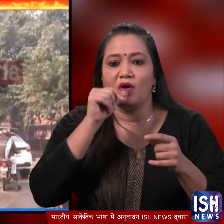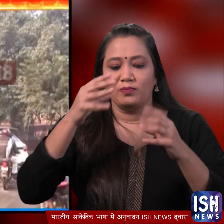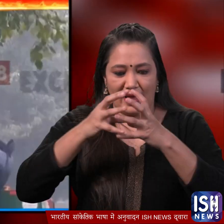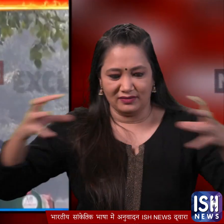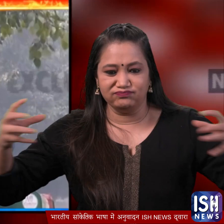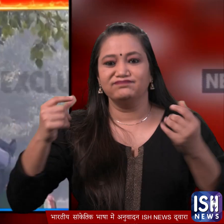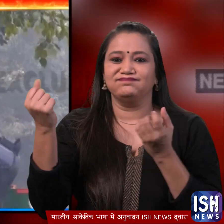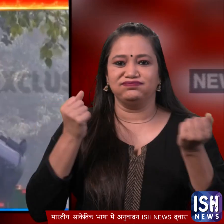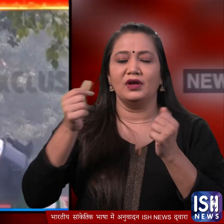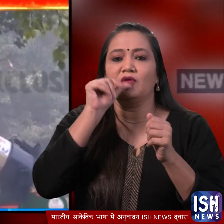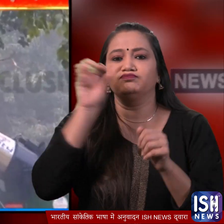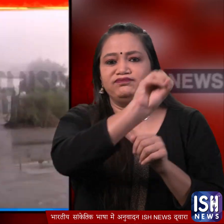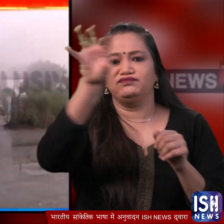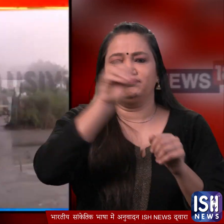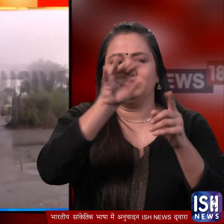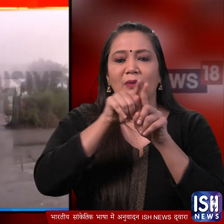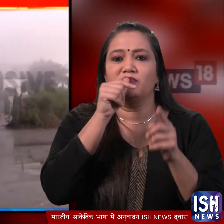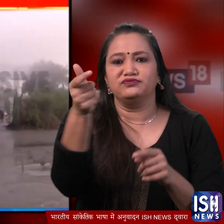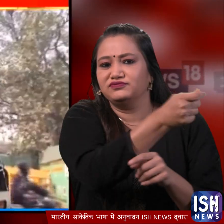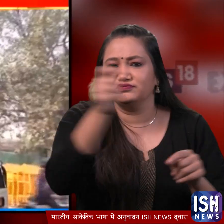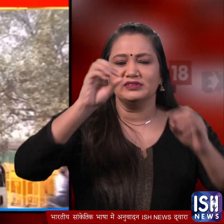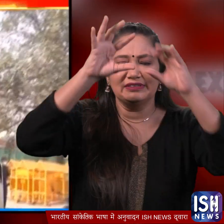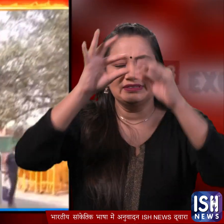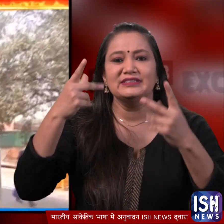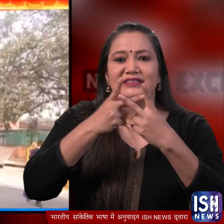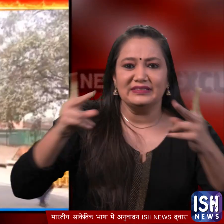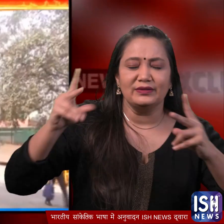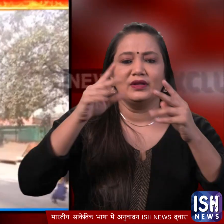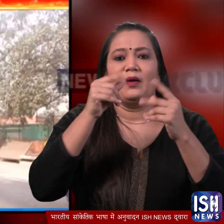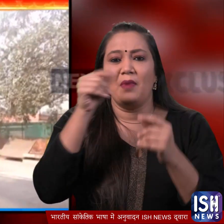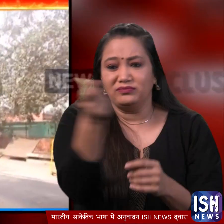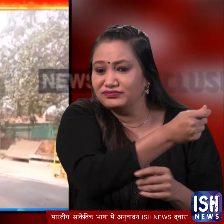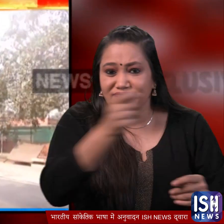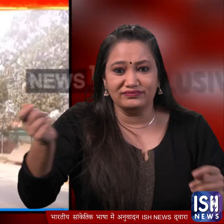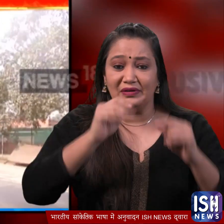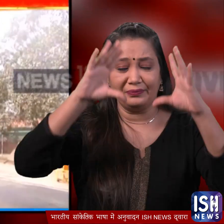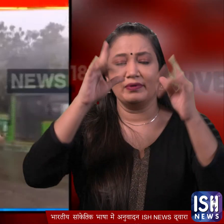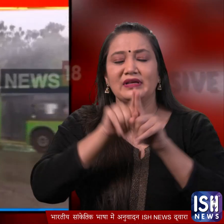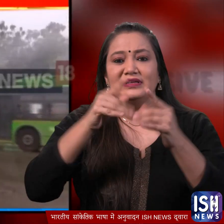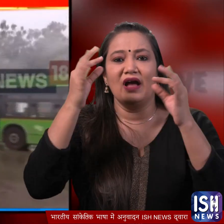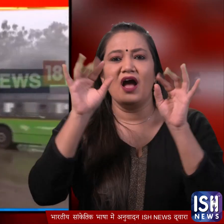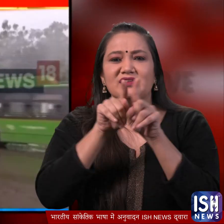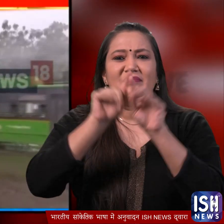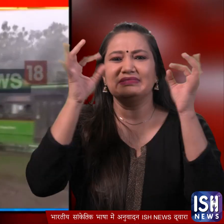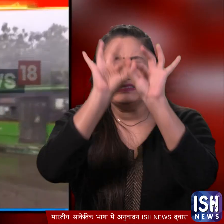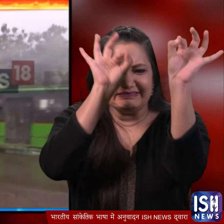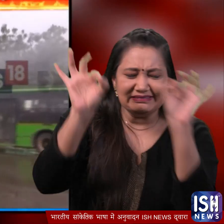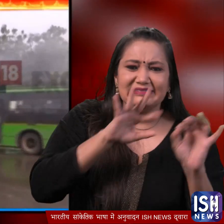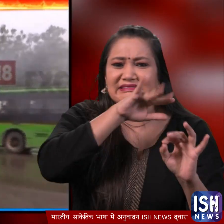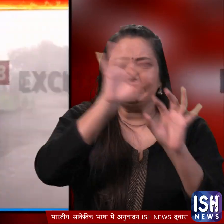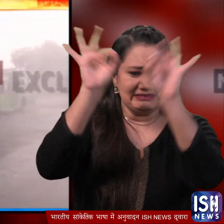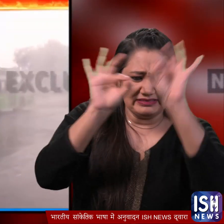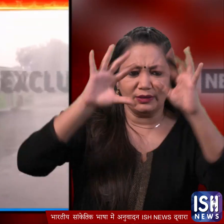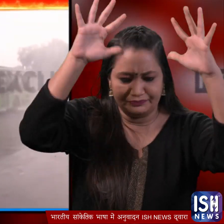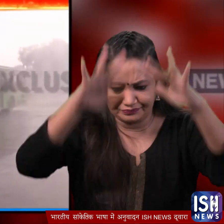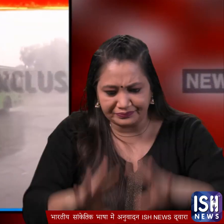टैंकर लगाकर भी पानी का छिड़काव कर रही हैं। स्मोक टावर और टैंकरों से पानी के छिड़काव के जरिए कोशिश की जा रही है कि हवा में मौजूद धूल के